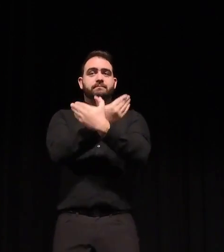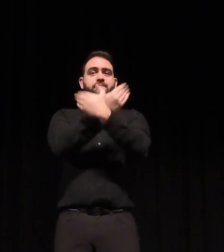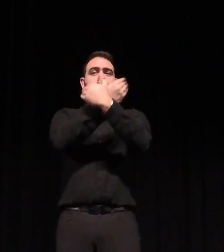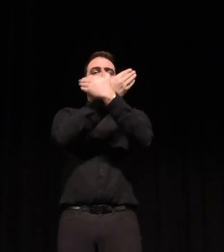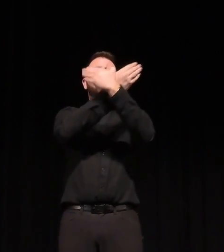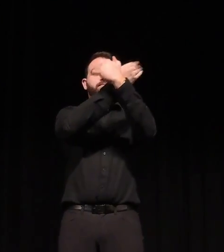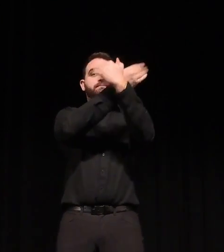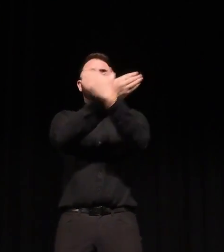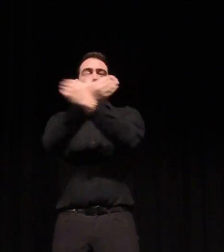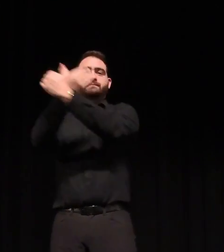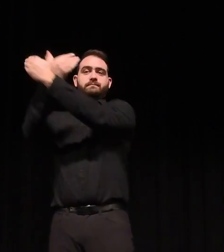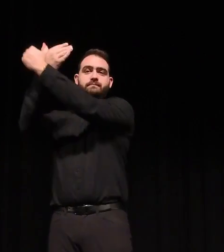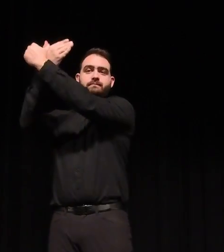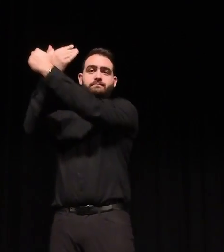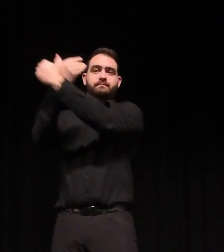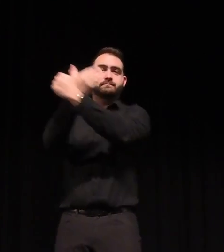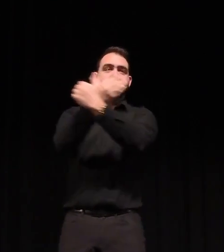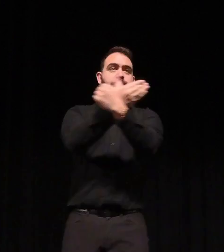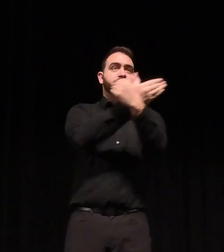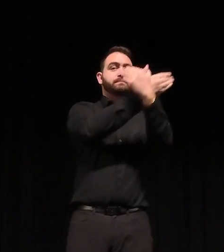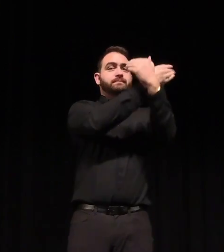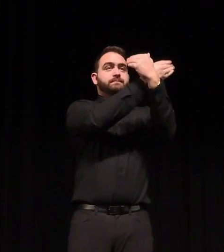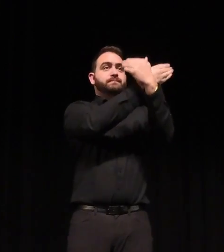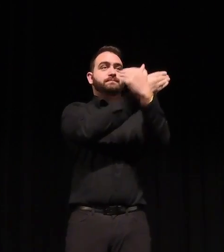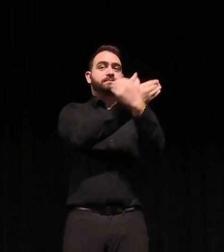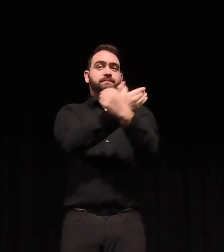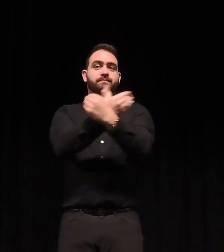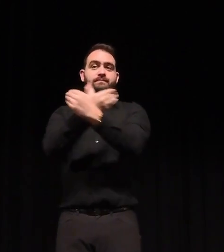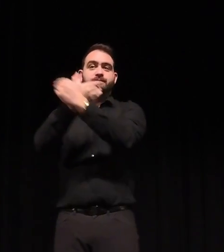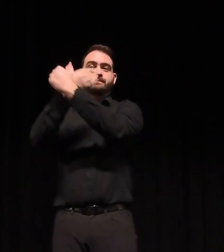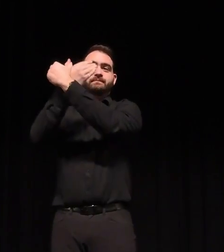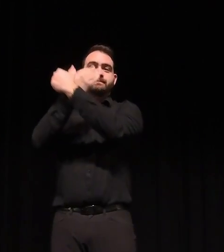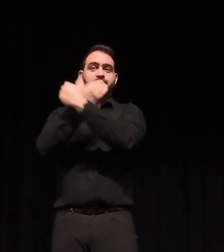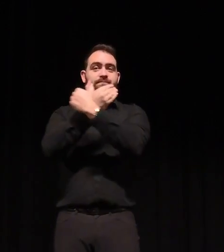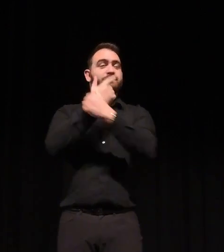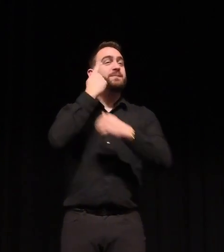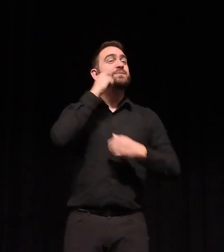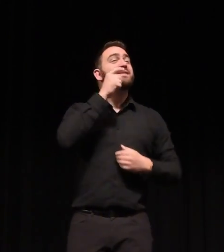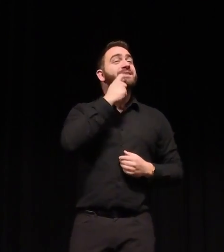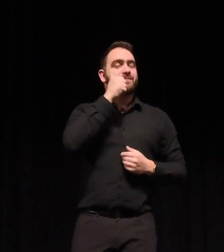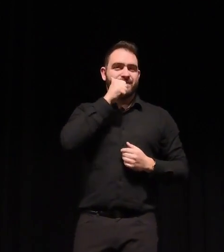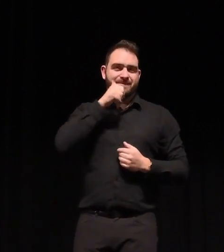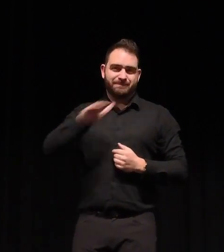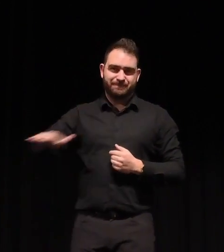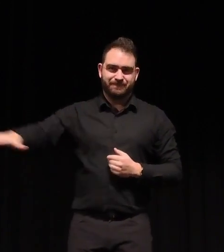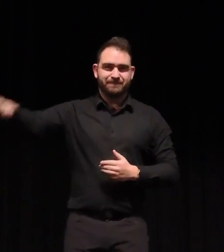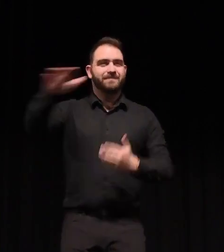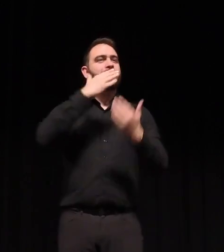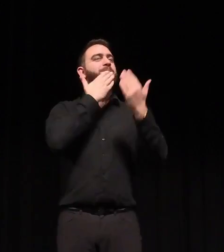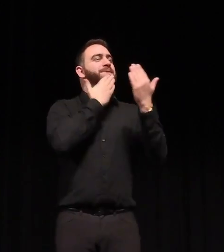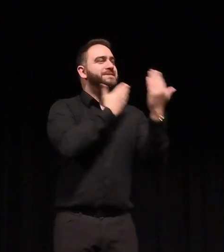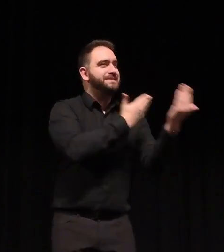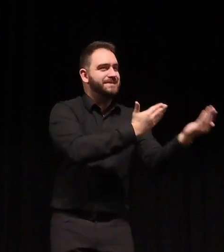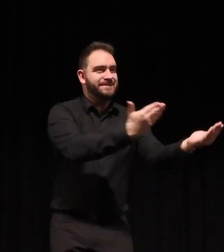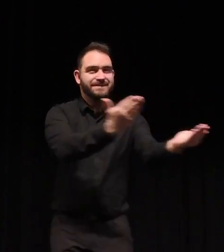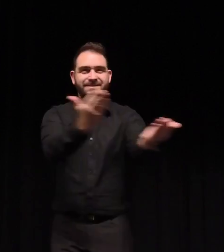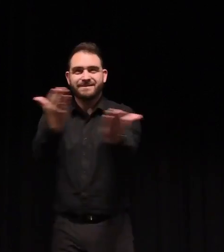Et les papillons sont le totem des filles. Miigwech, merci.